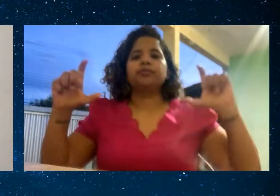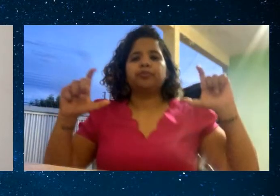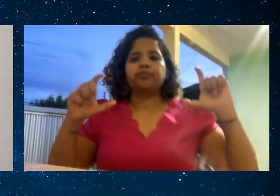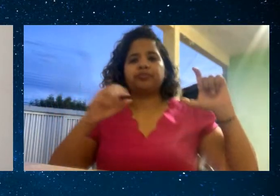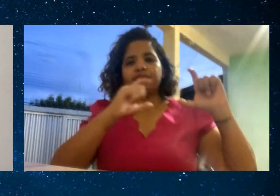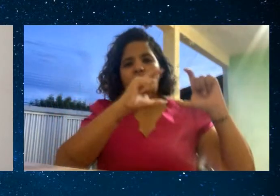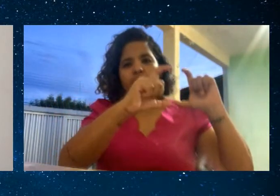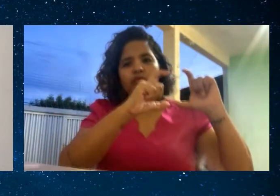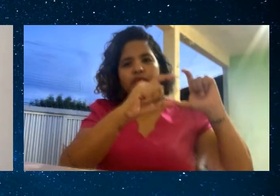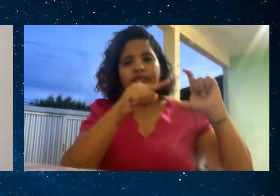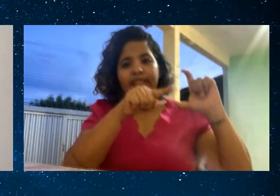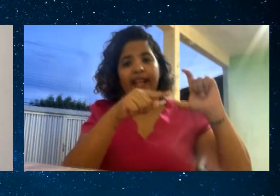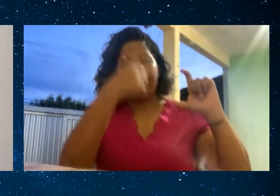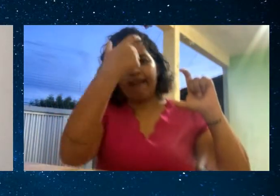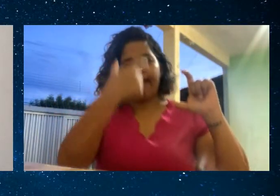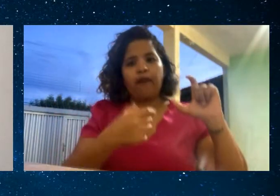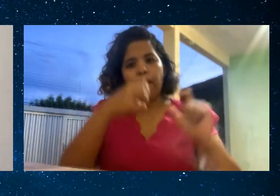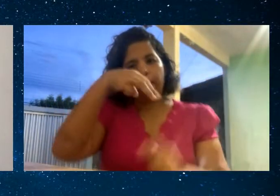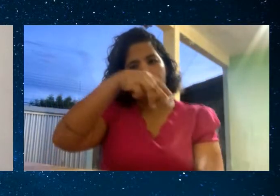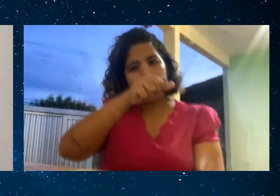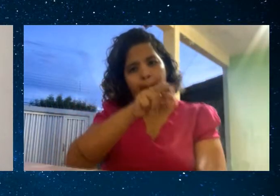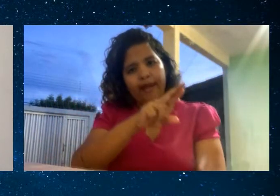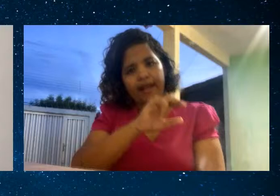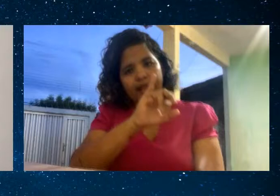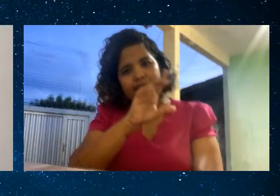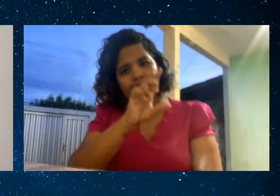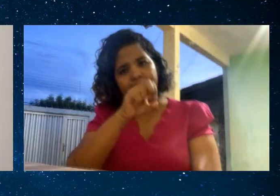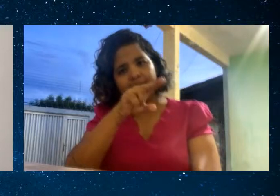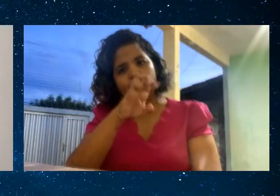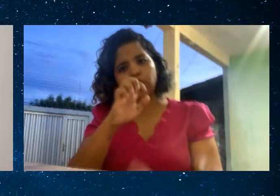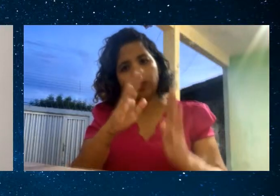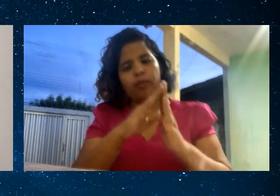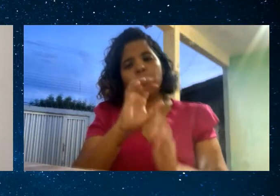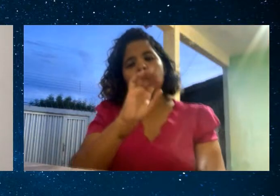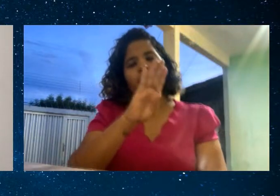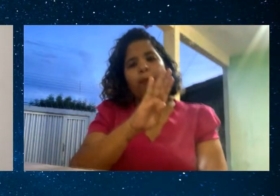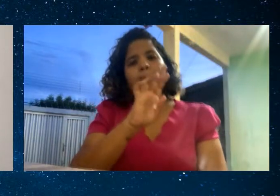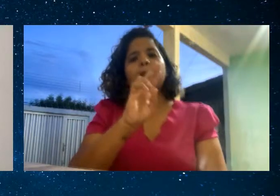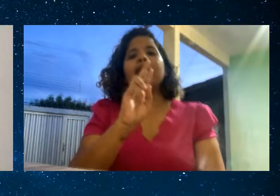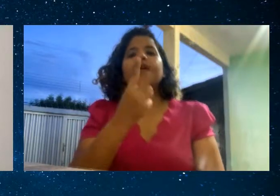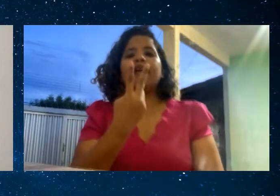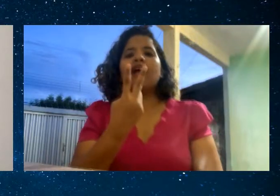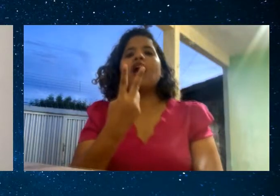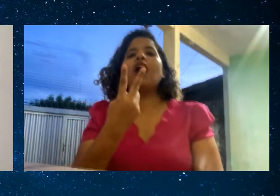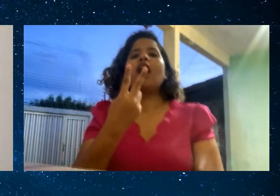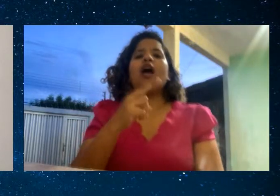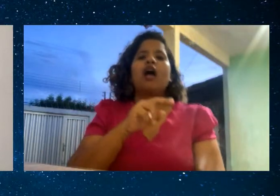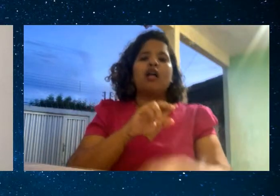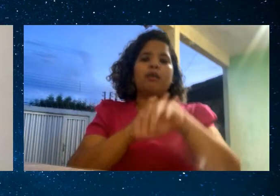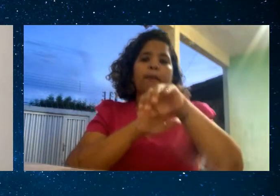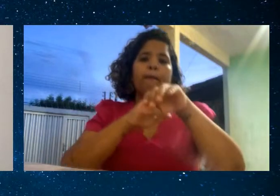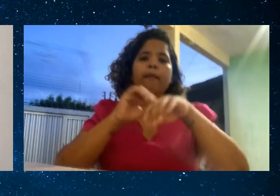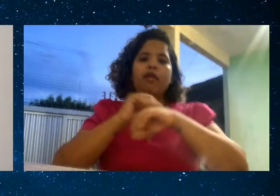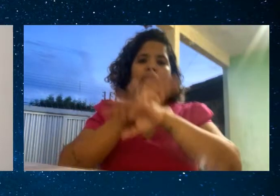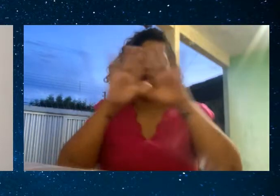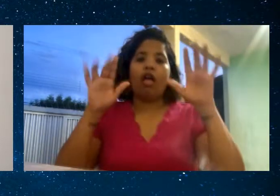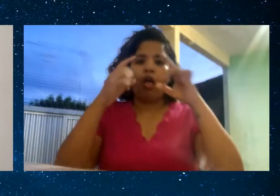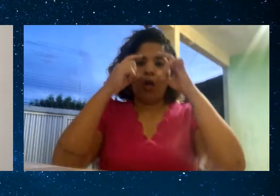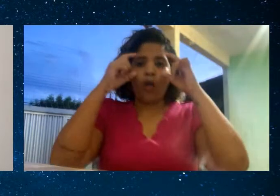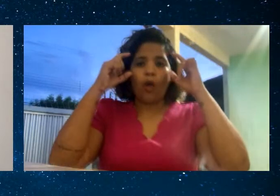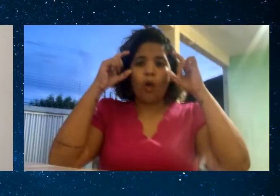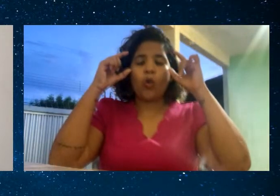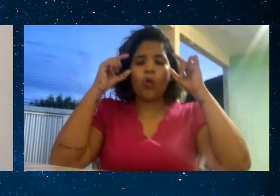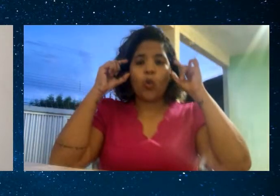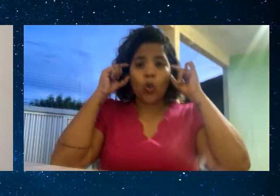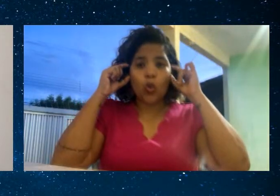Horizonte eu sou a mulher de pele tom clara uso óculos de aro escuro uso um